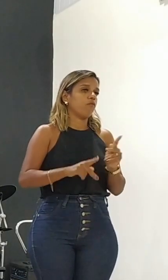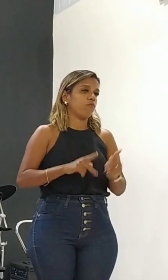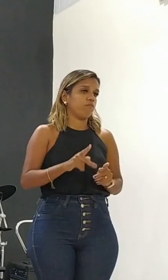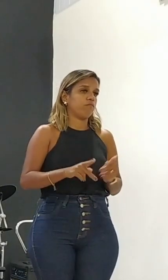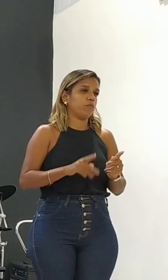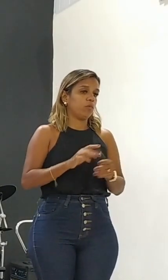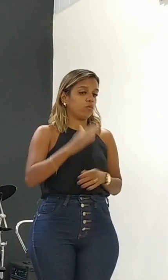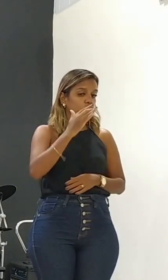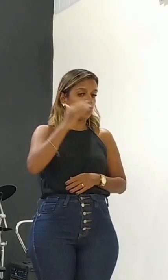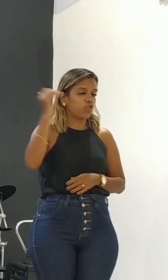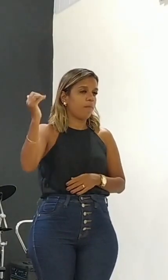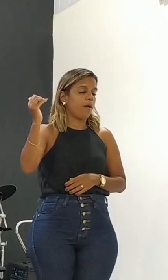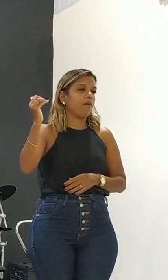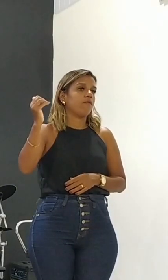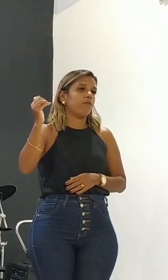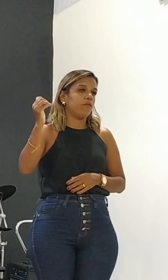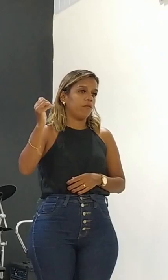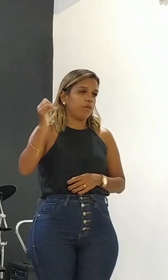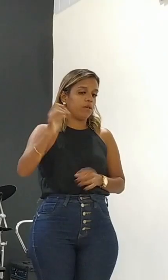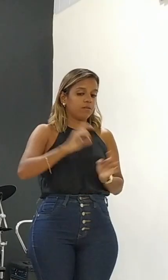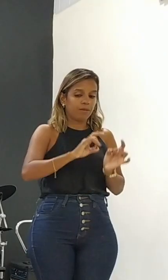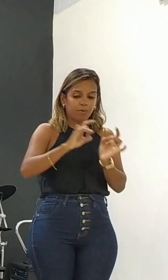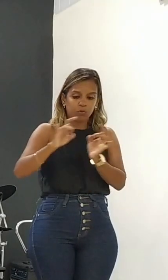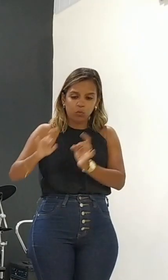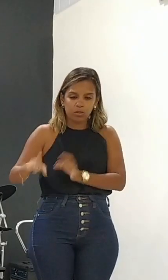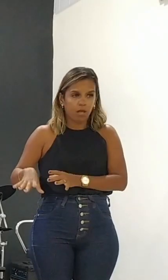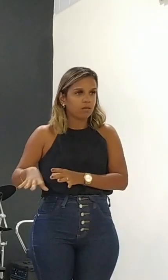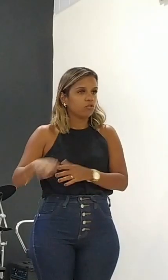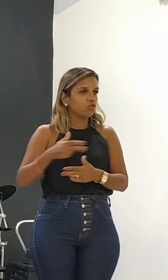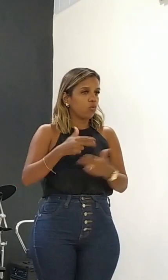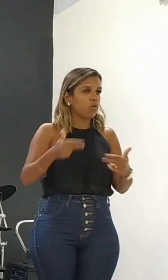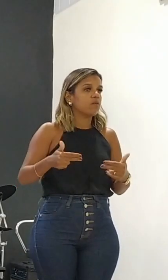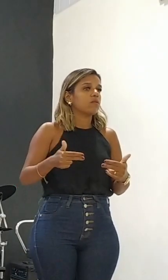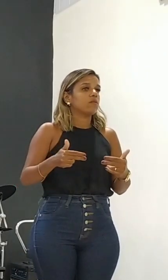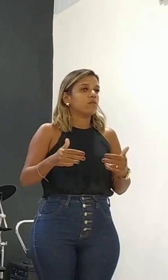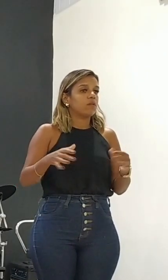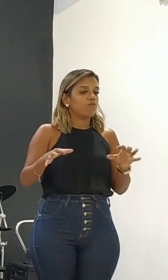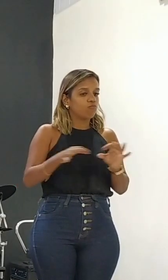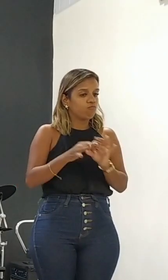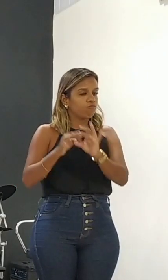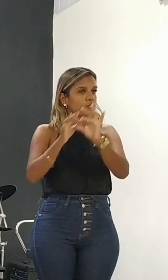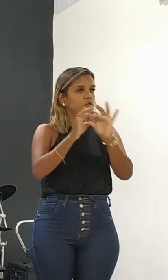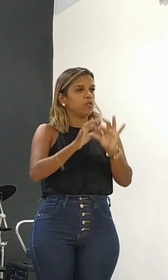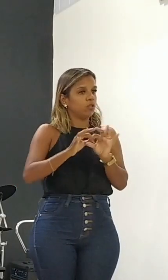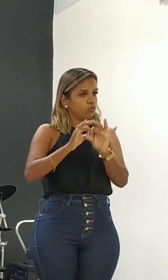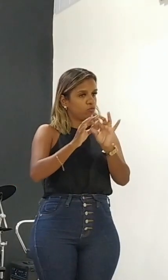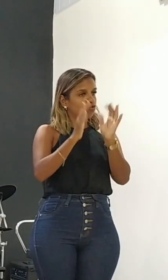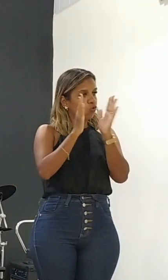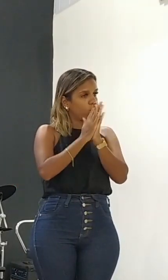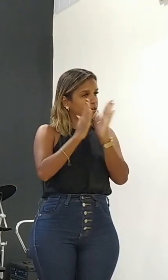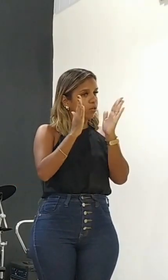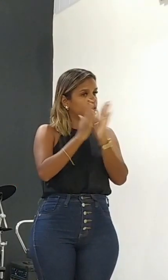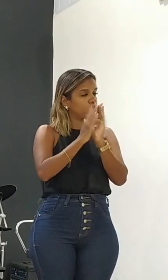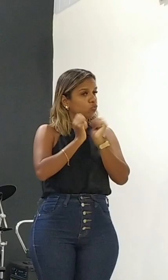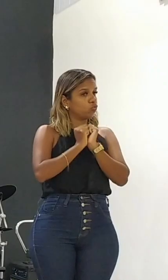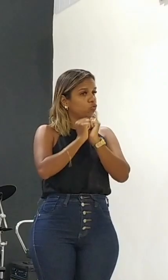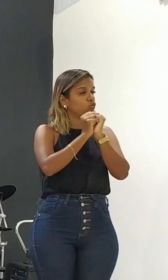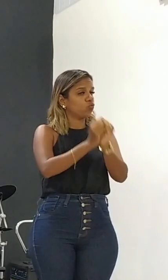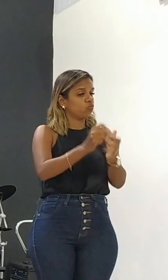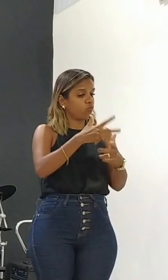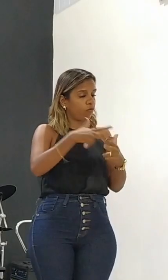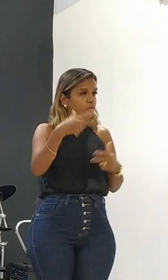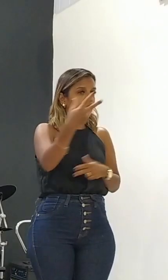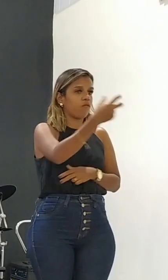porque sabiam que uma batalha ia vir e eles tinham que estar juntos para vencer, porque juntos, irmãos, a gente vence